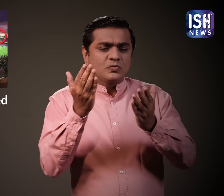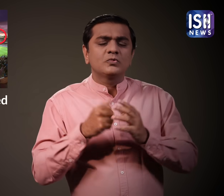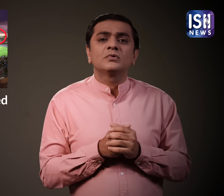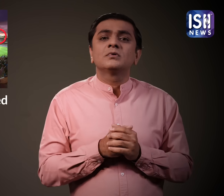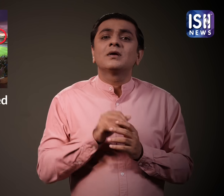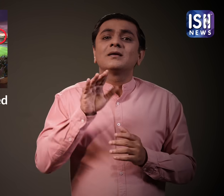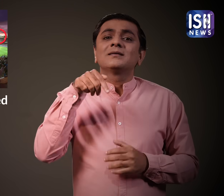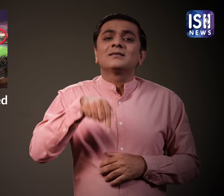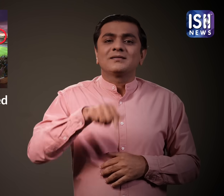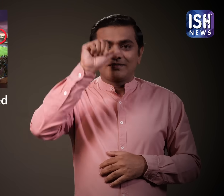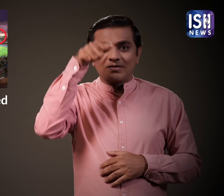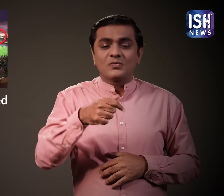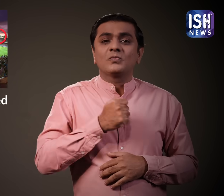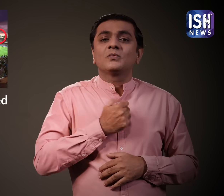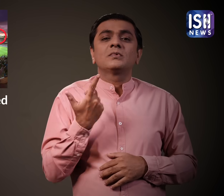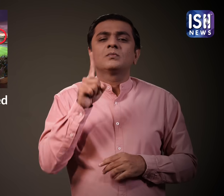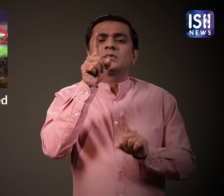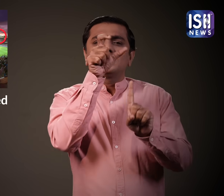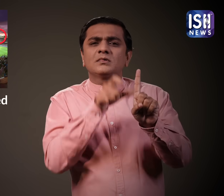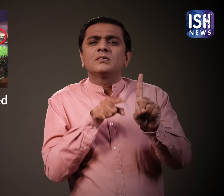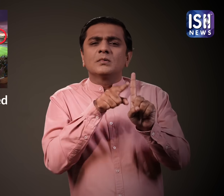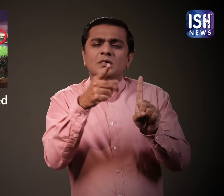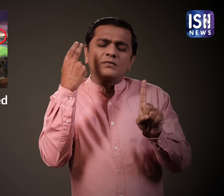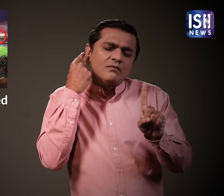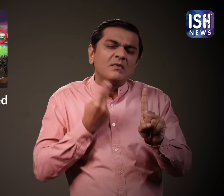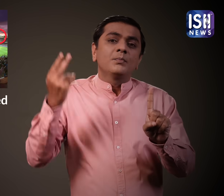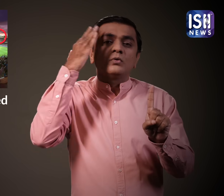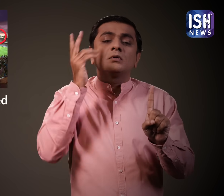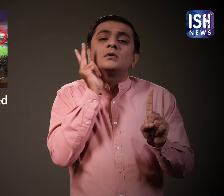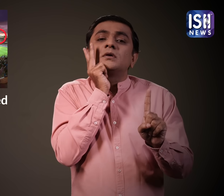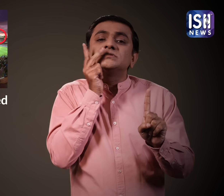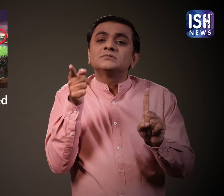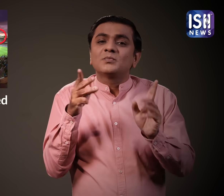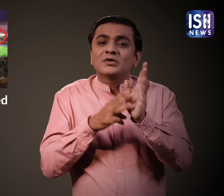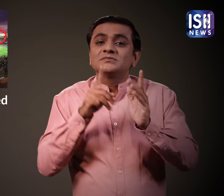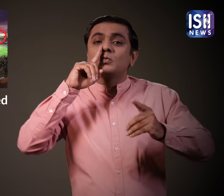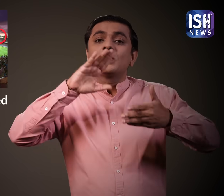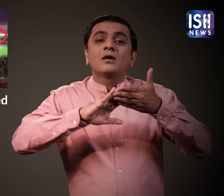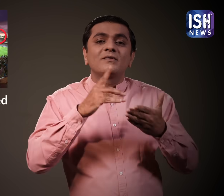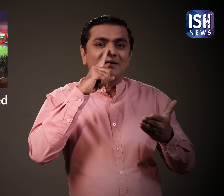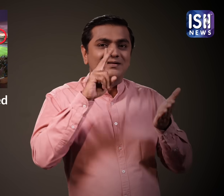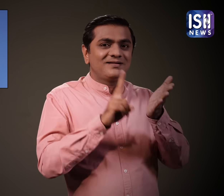रिलायंस के चेर्मेन मुकेश अमबानी की पत्नी नीता अमबानी रिलायंस फाउडेशन के